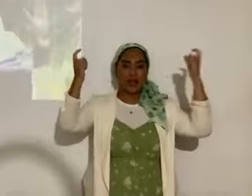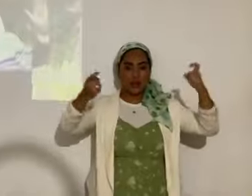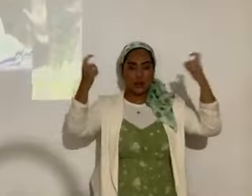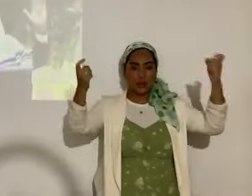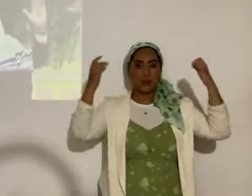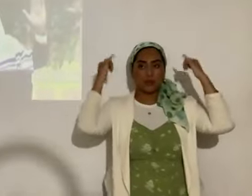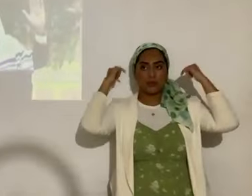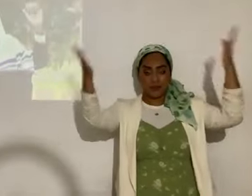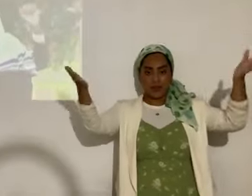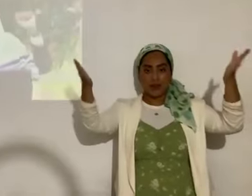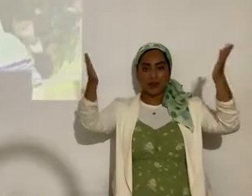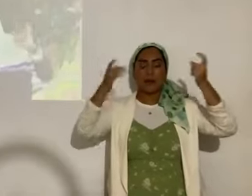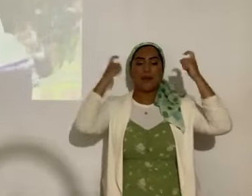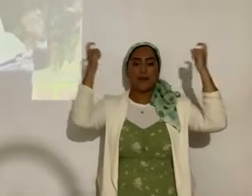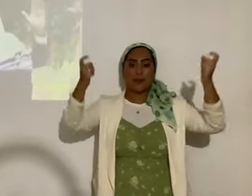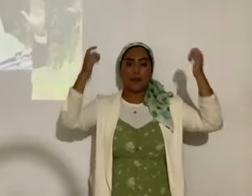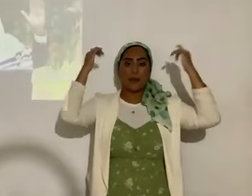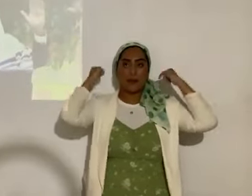aleluya